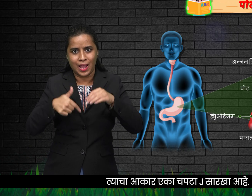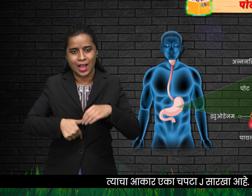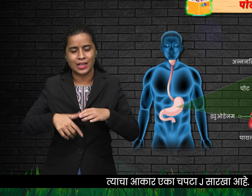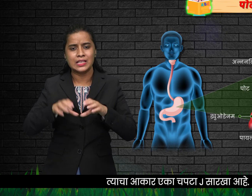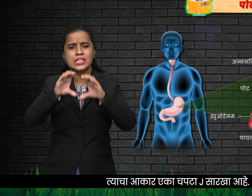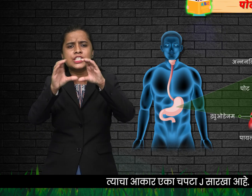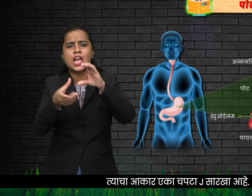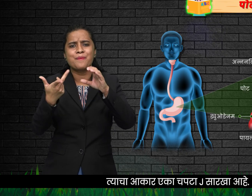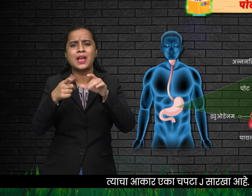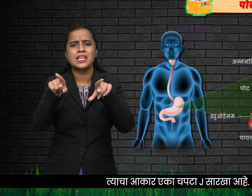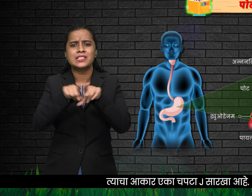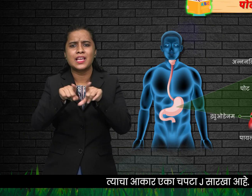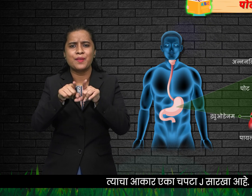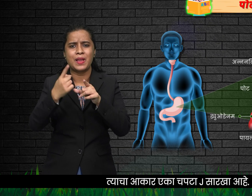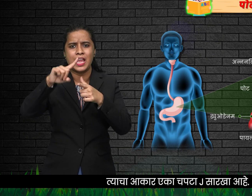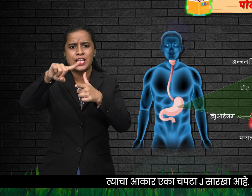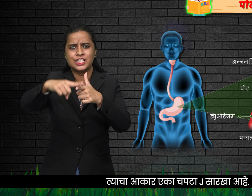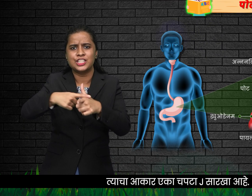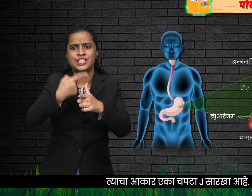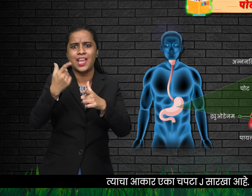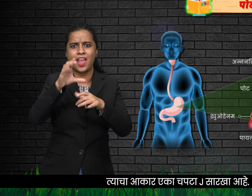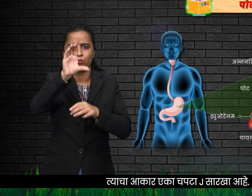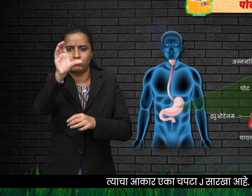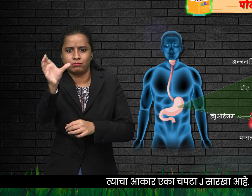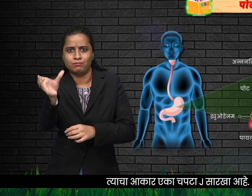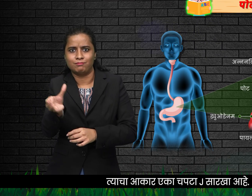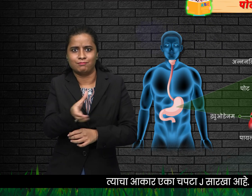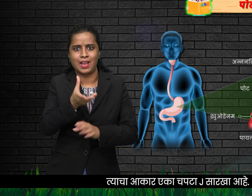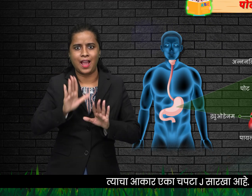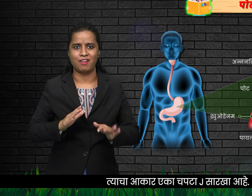त्याचा आकार एक चपटा जे सारखा आहे.